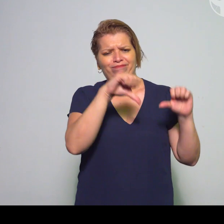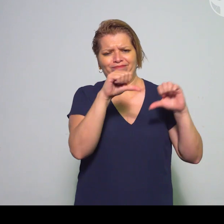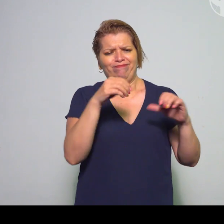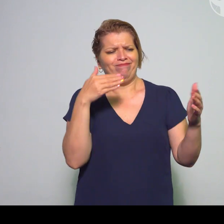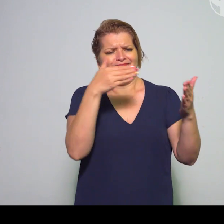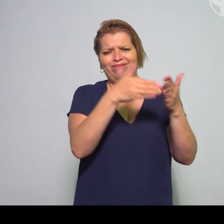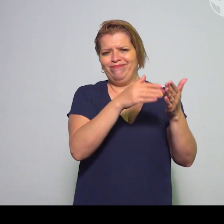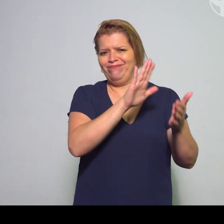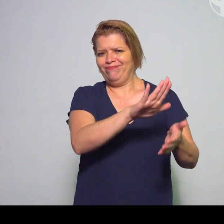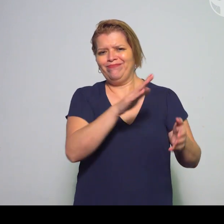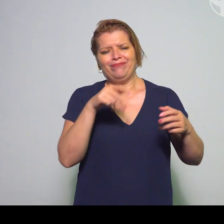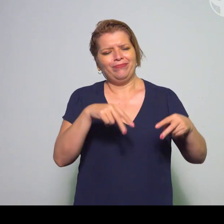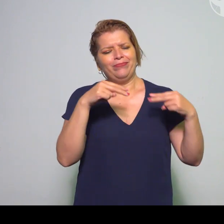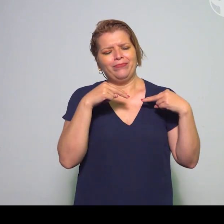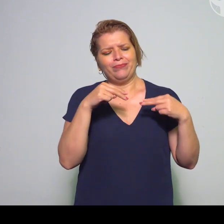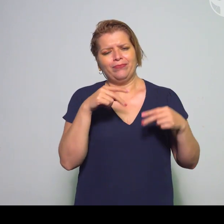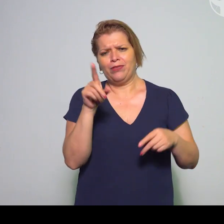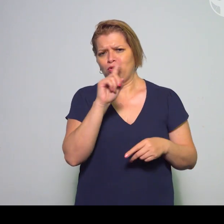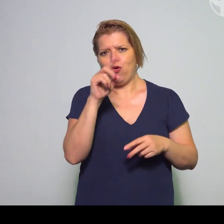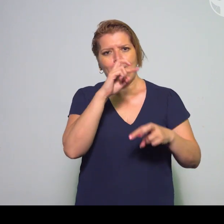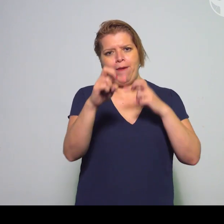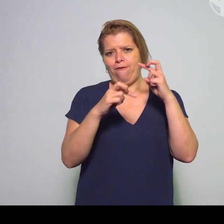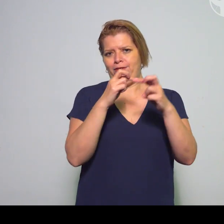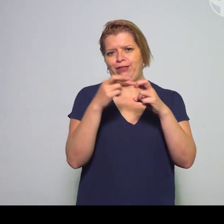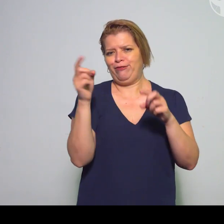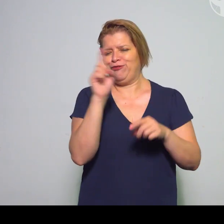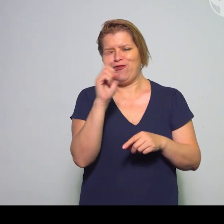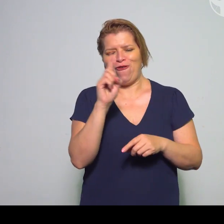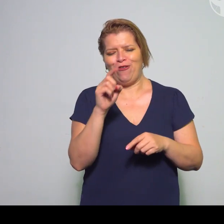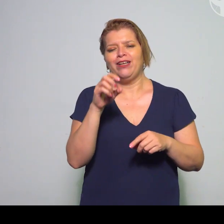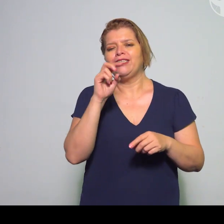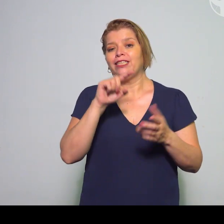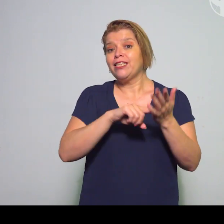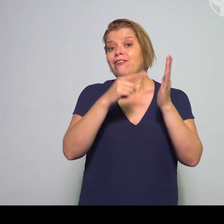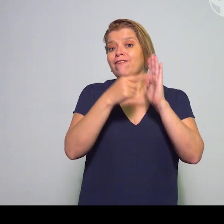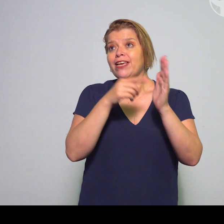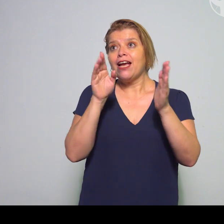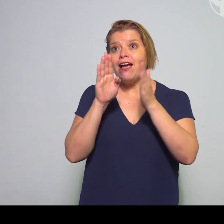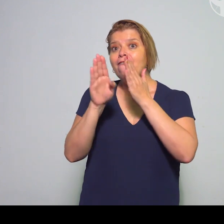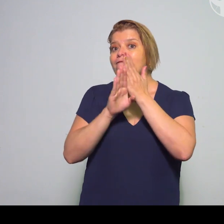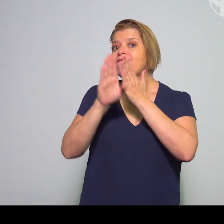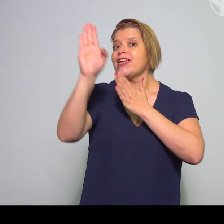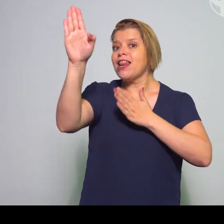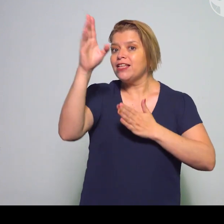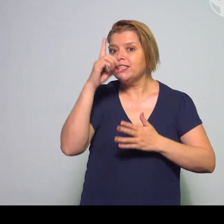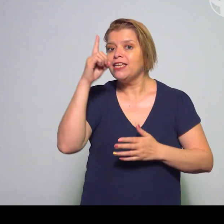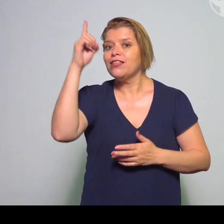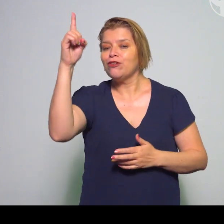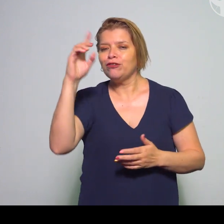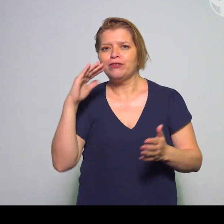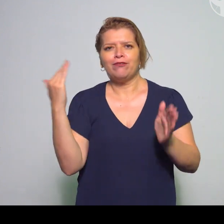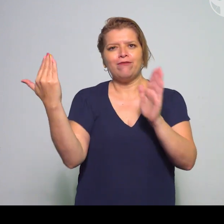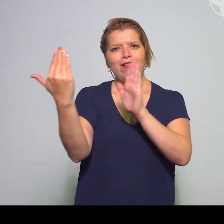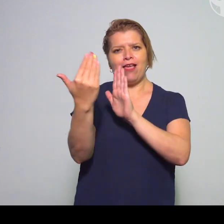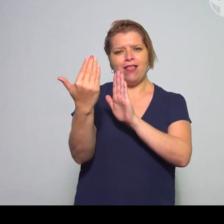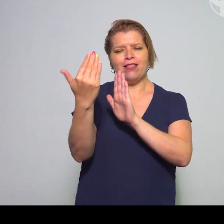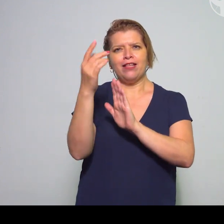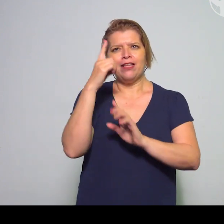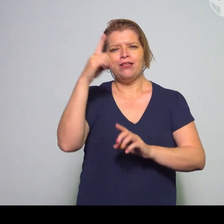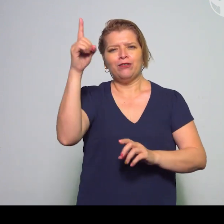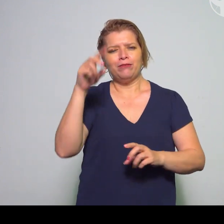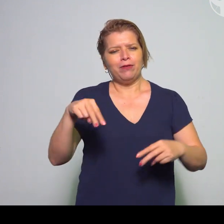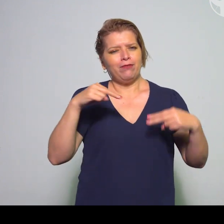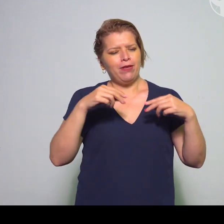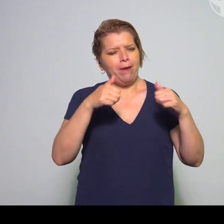lo vamos a ver, no significa que eran perfectos, significa que eran fieles y vivían con honestidad delante de